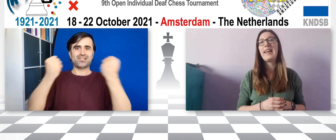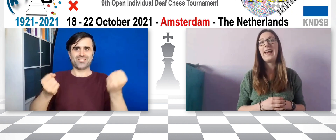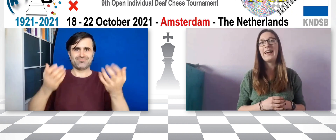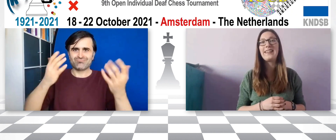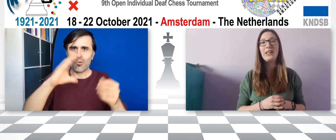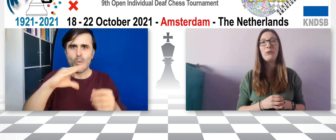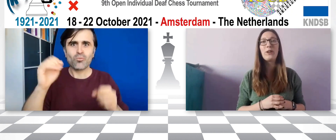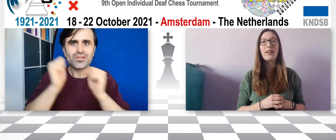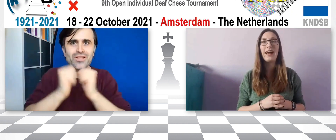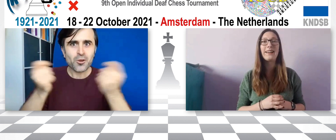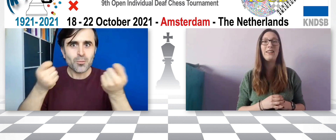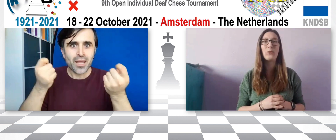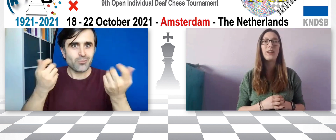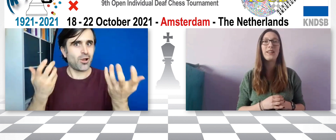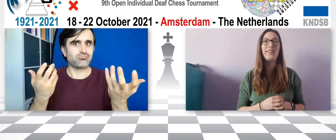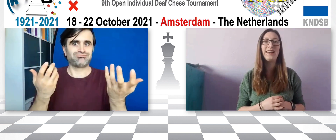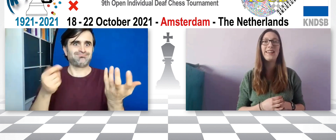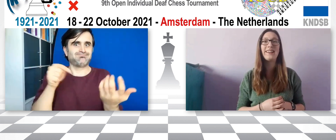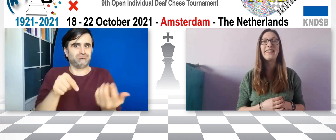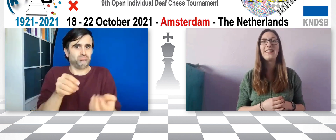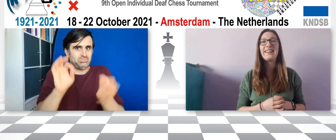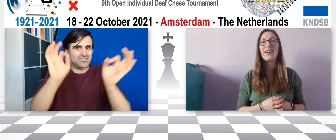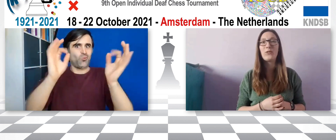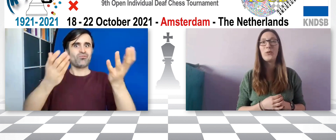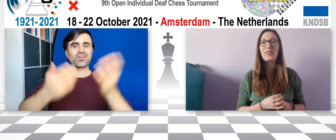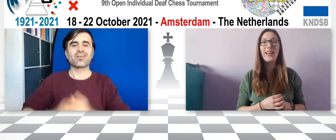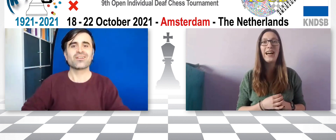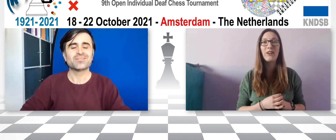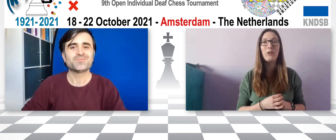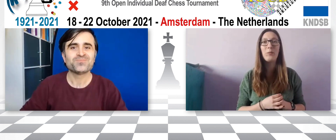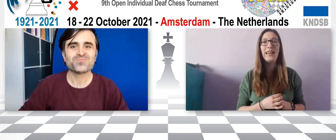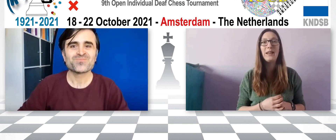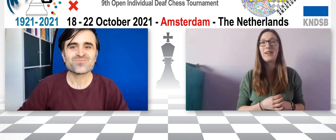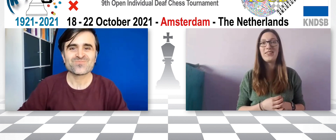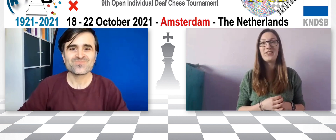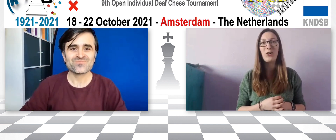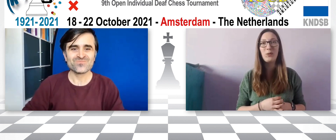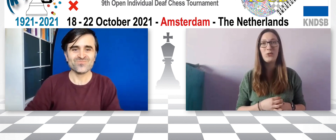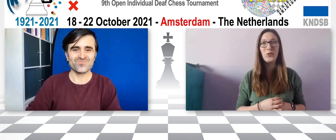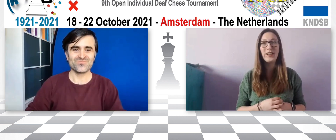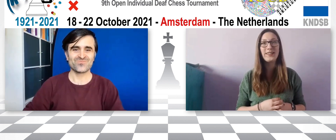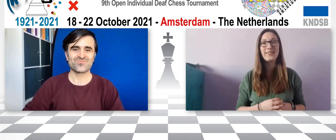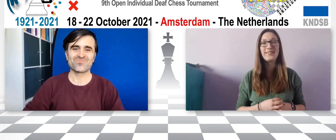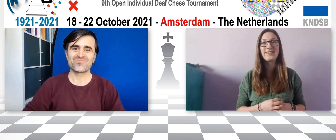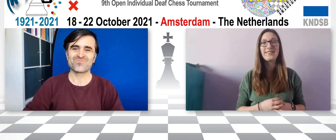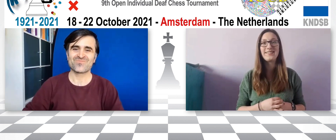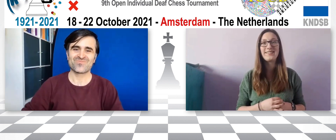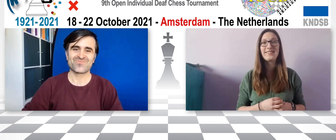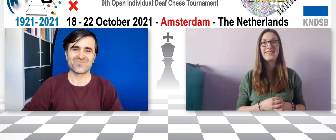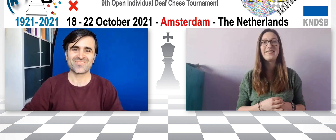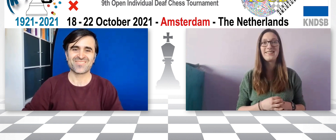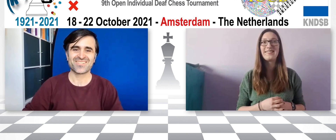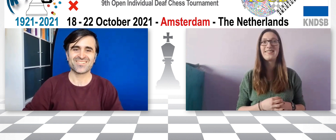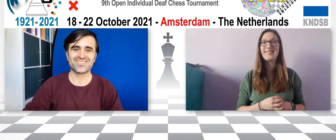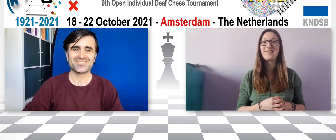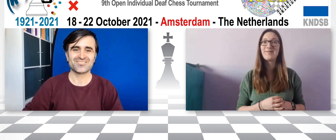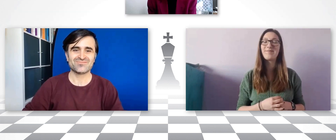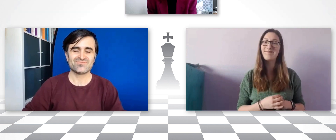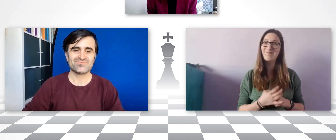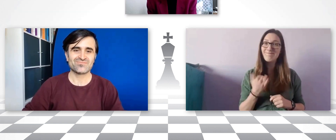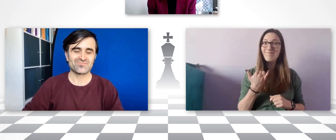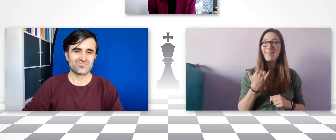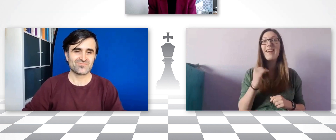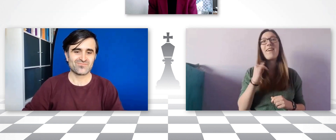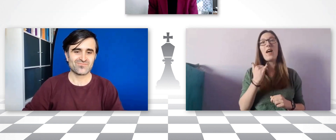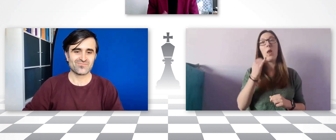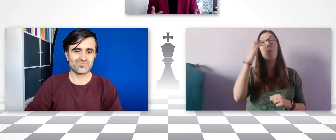Maar we willen echt heel graag dit organiseren. Ja, dat 100-jarig jubileum, dat is gewoon bijzonder. Oké. Wat natuurlijk een probleem is, neem